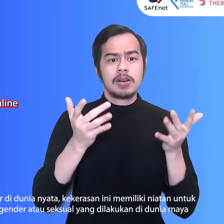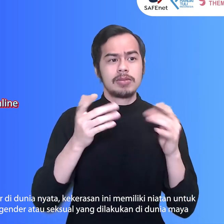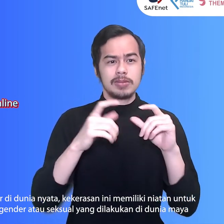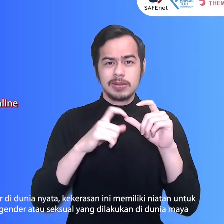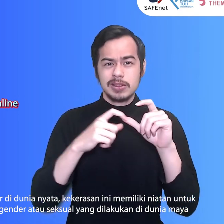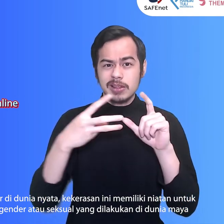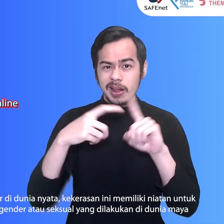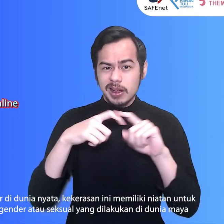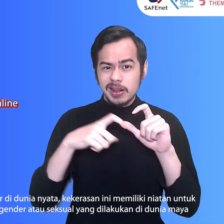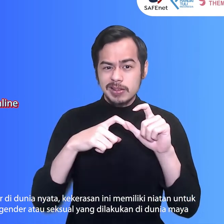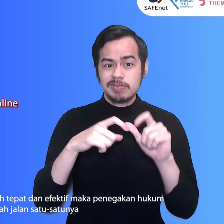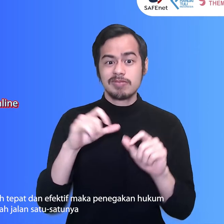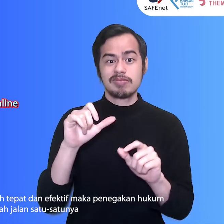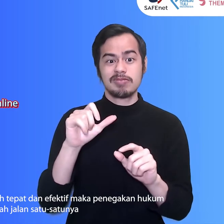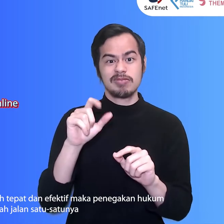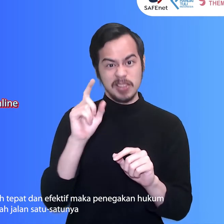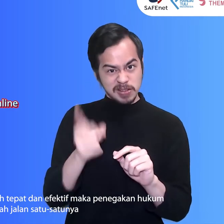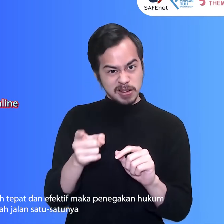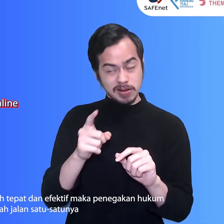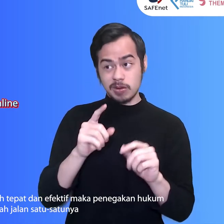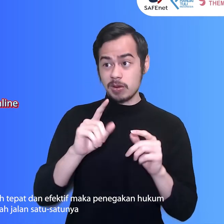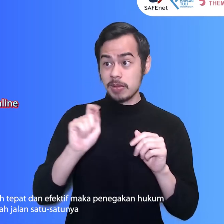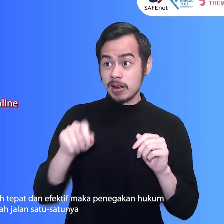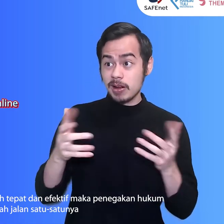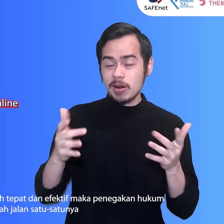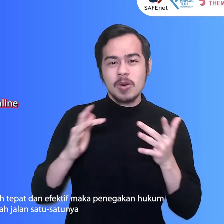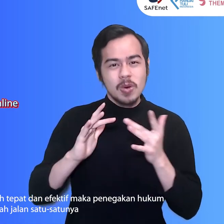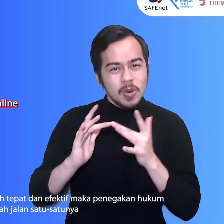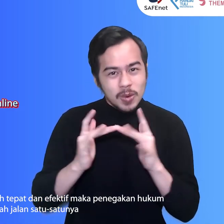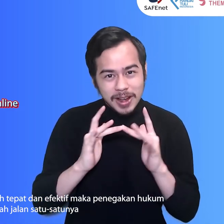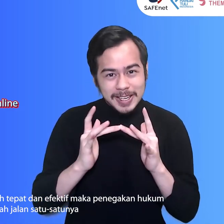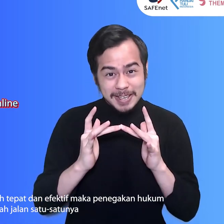gender atau seksual yang dilakukan di dunia maya